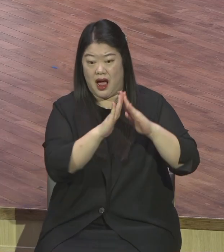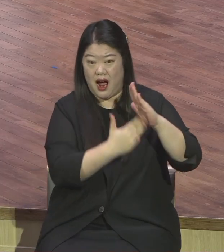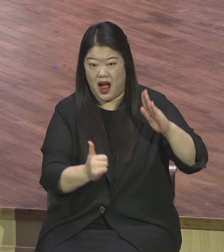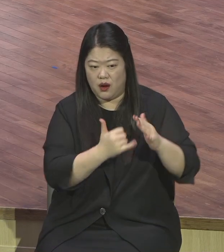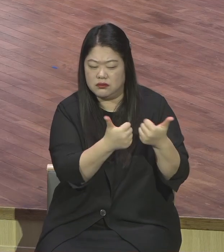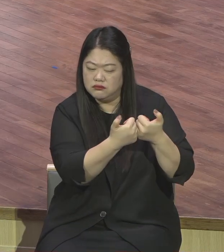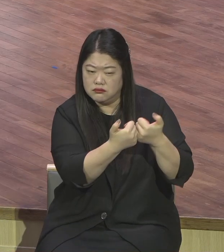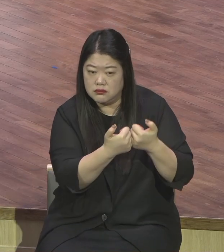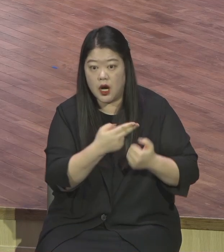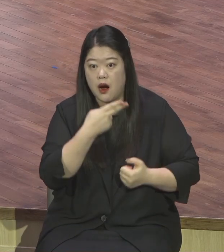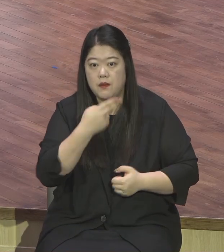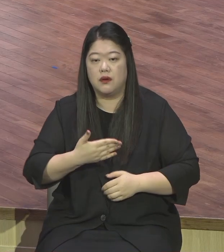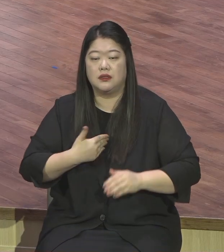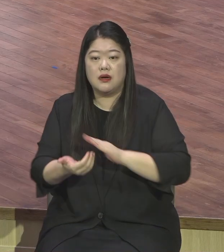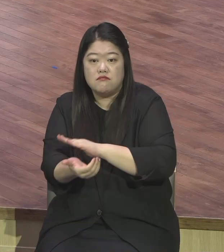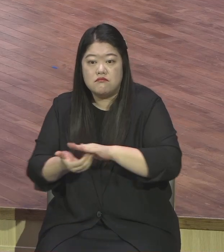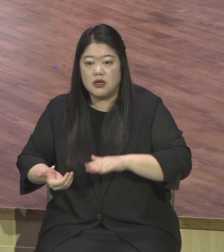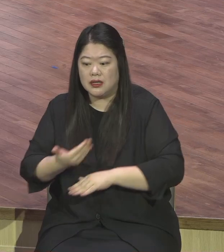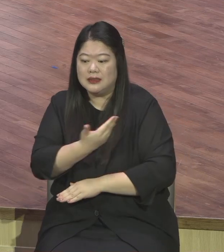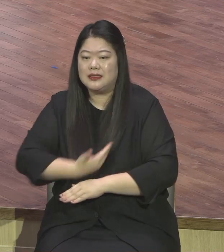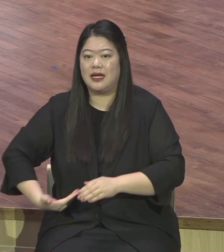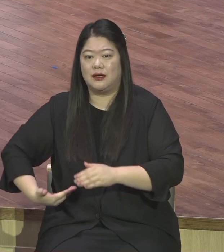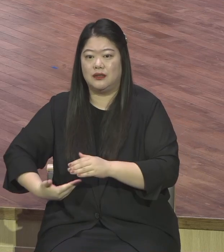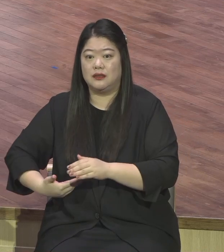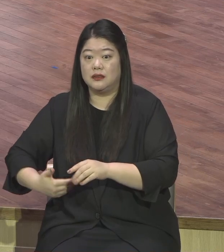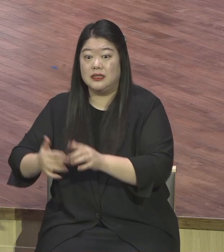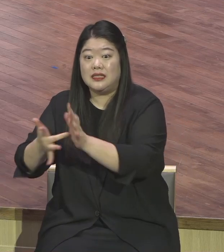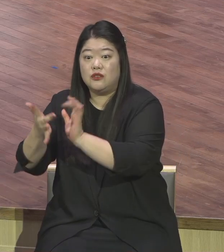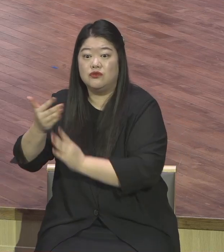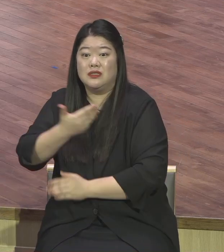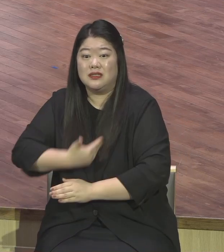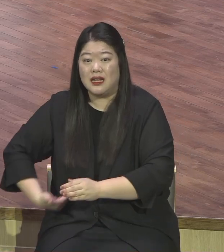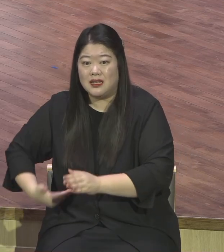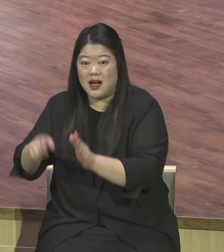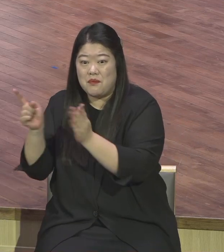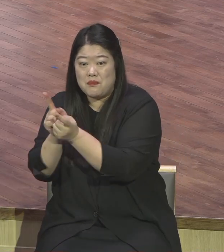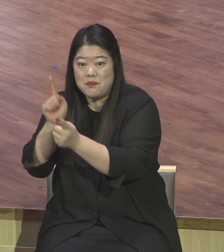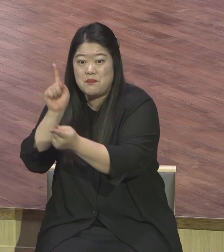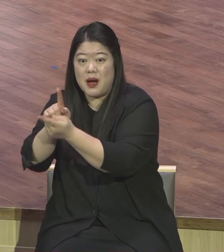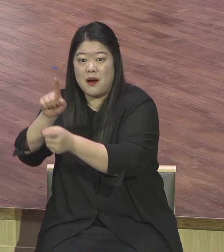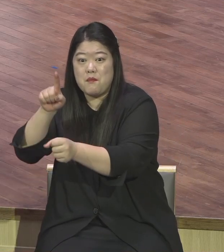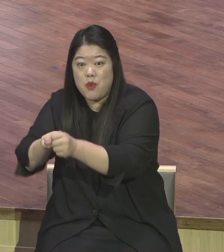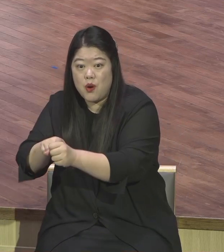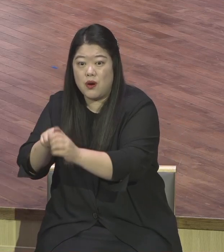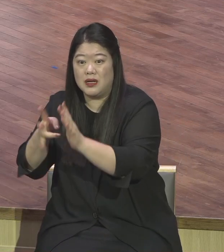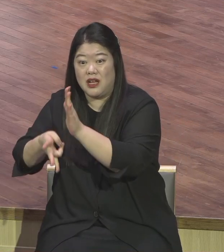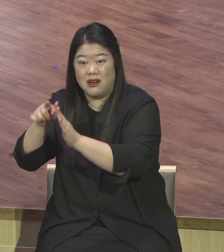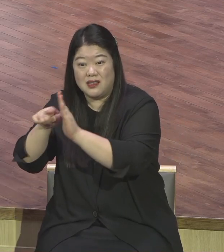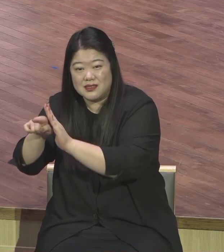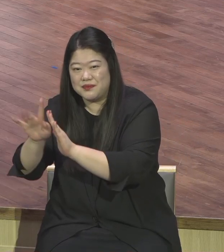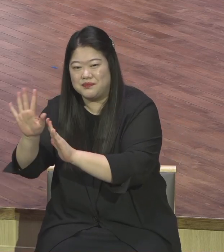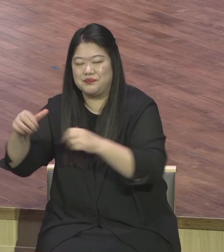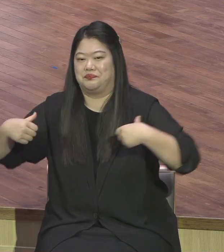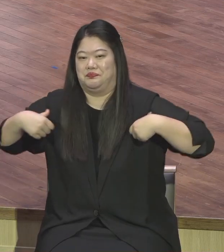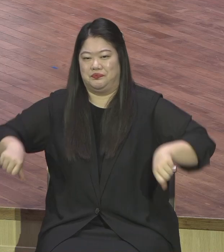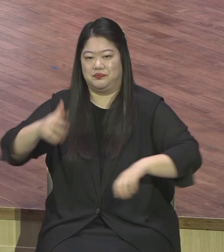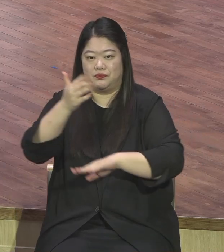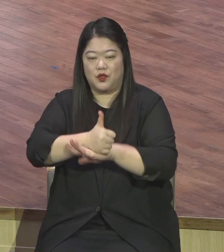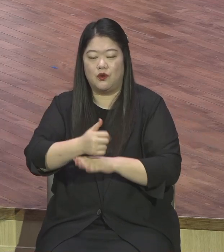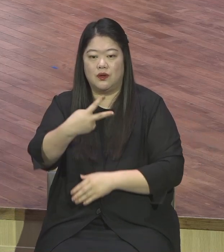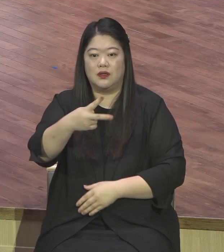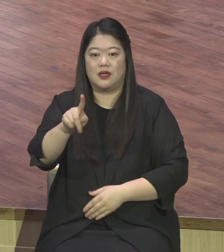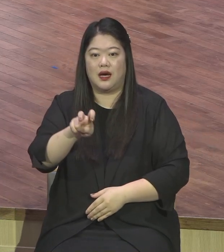또 나보다 먼저 사도된 자들을 만나려고 예루살렘으로 가지 아니하고 아라비아로 갔다가 다시 다맥석으로